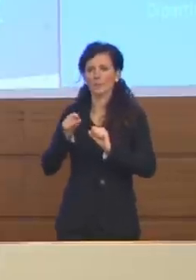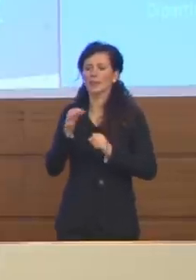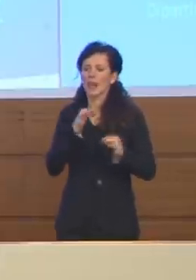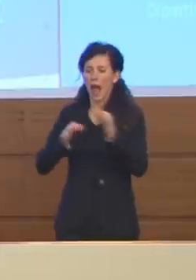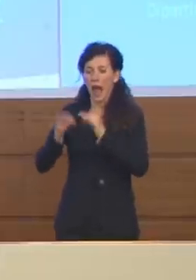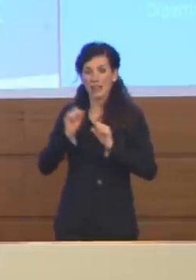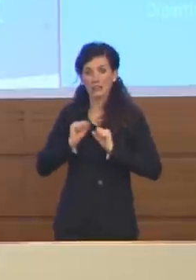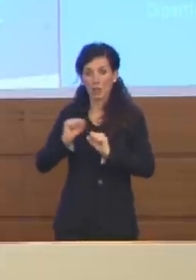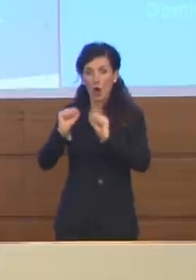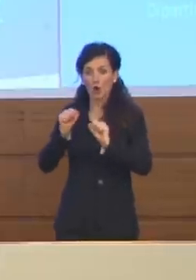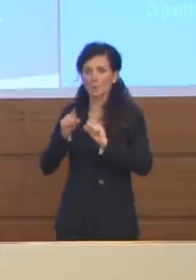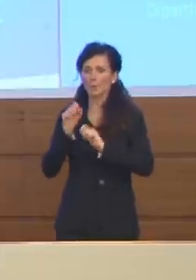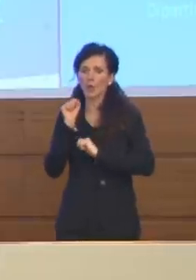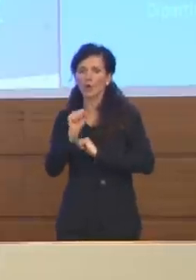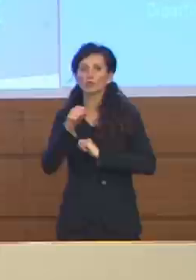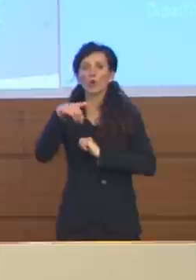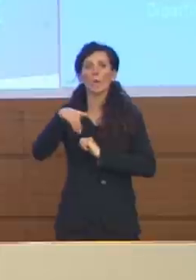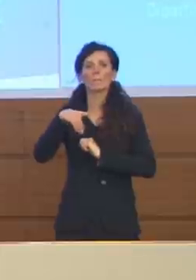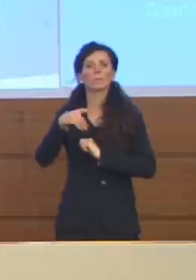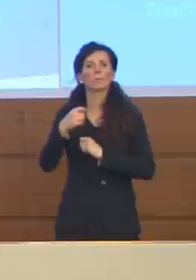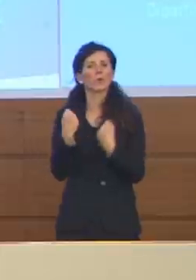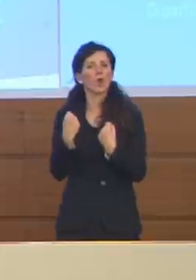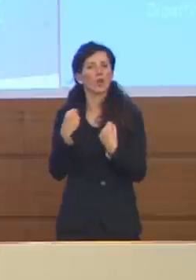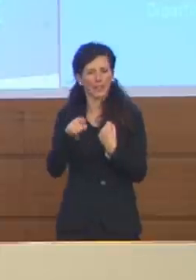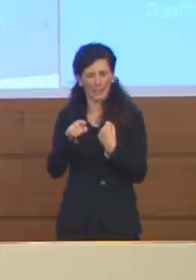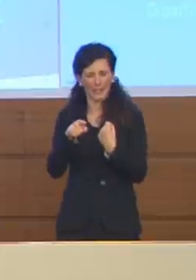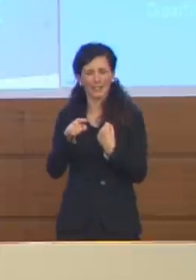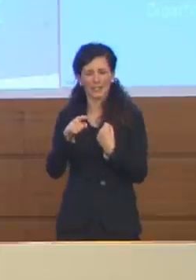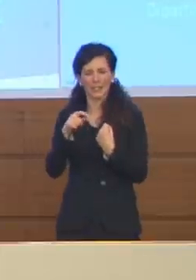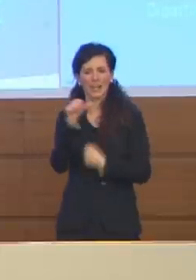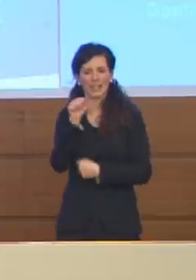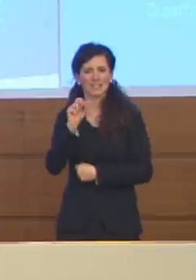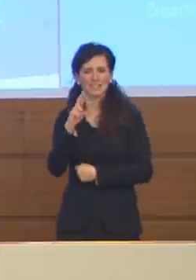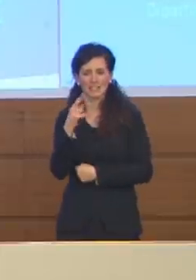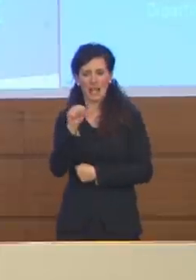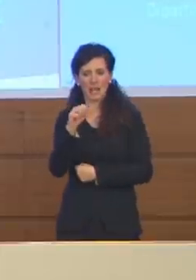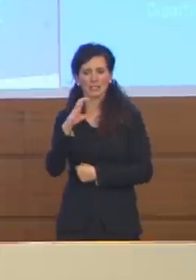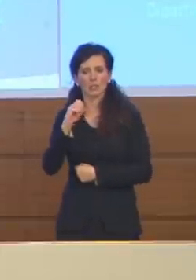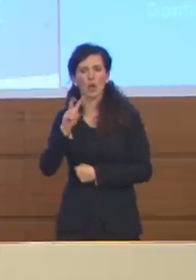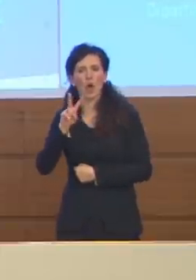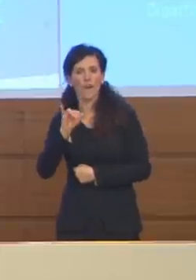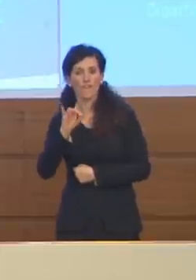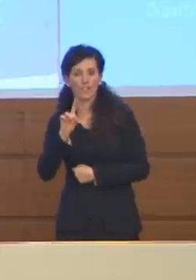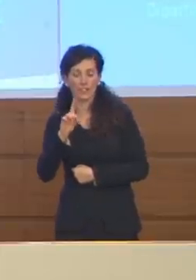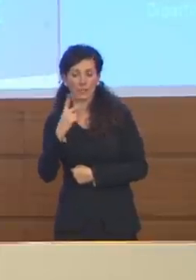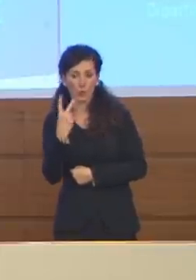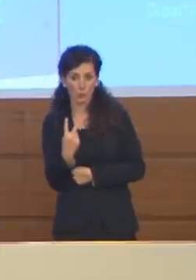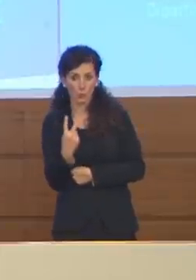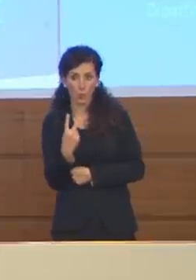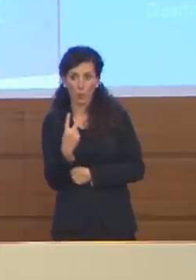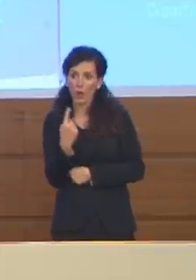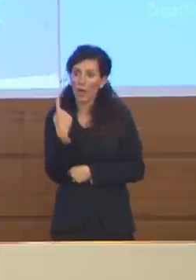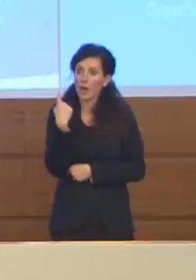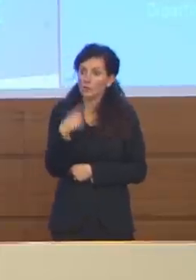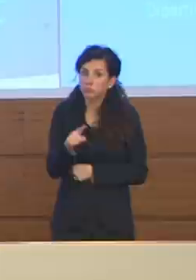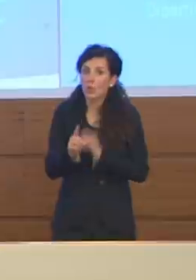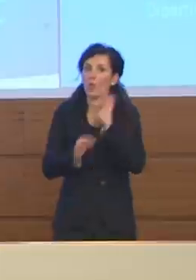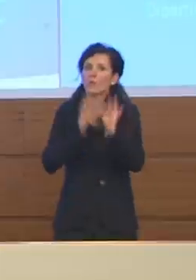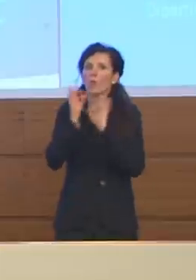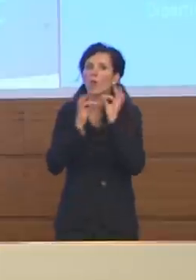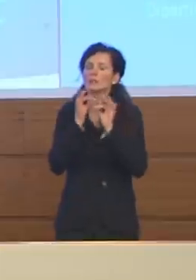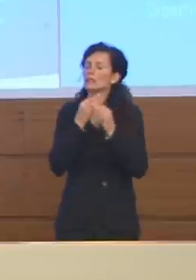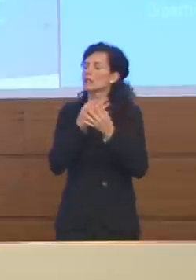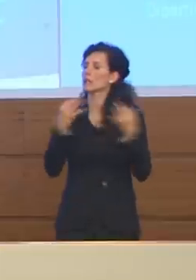codificate da sasco v2 non necessariamente vogliono dire immunità